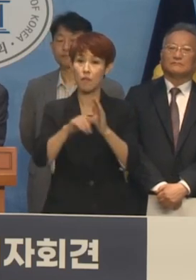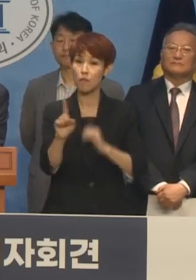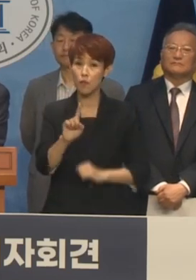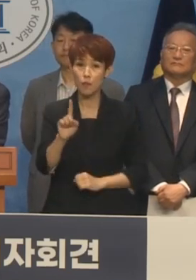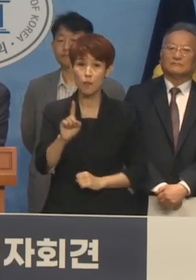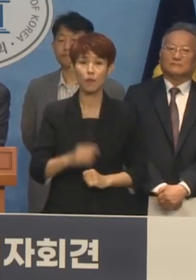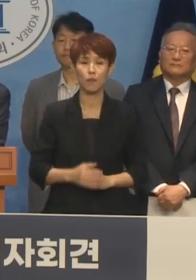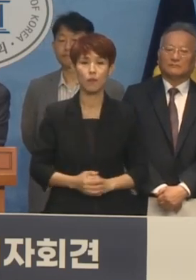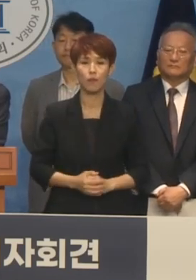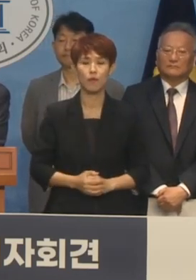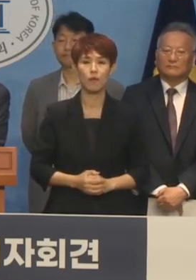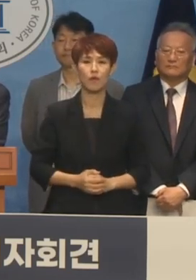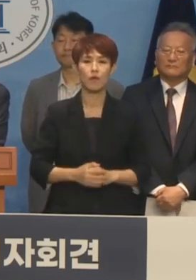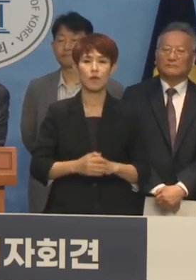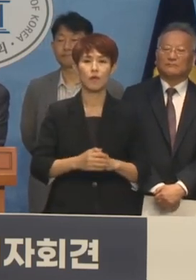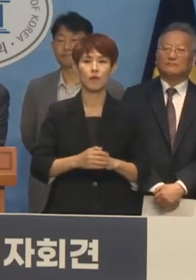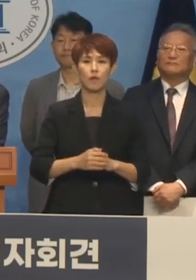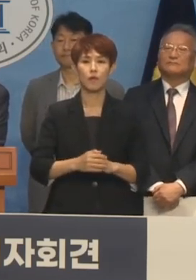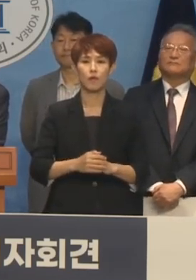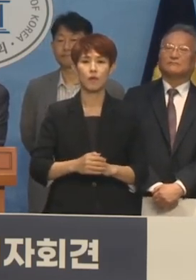했냐면은